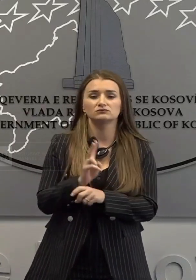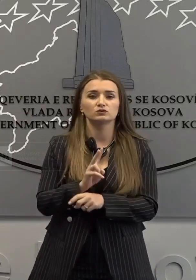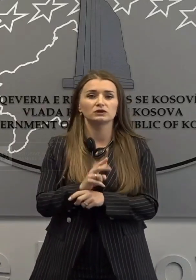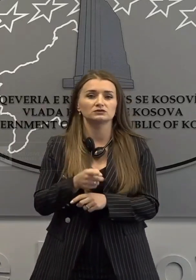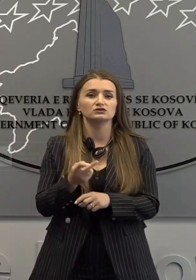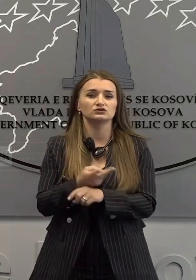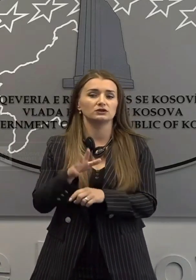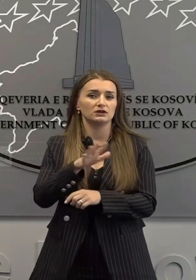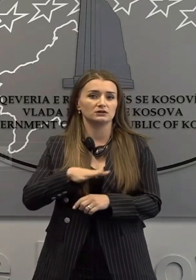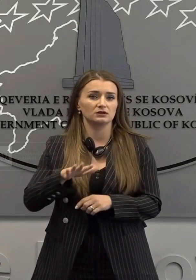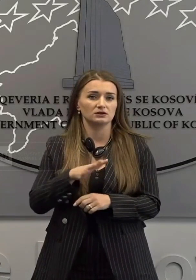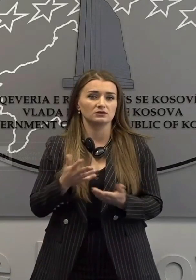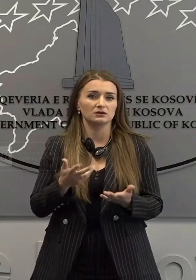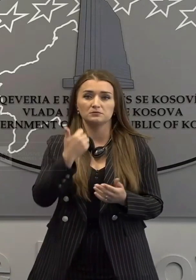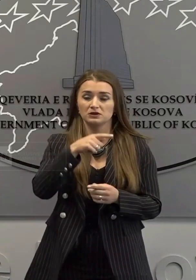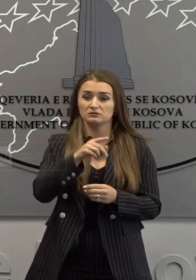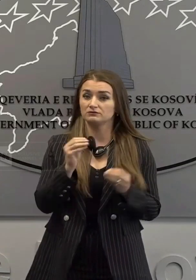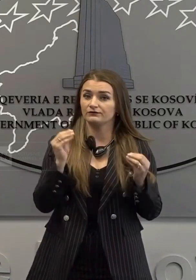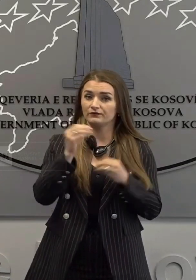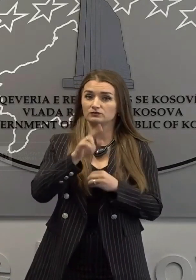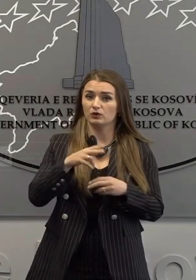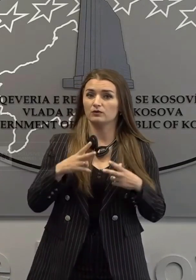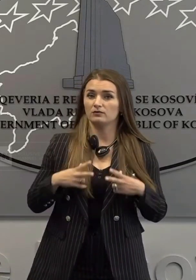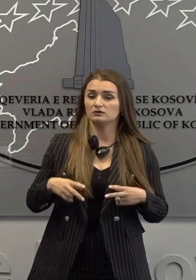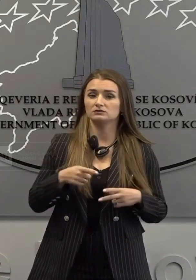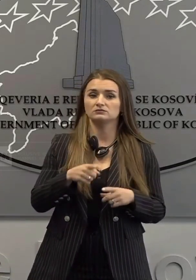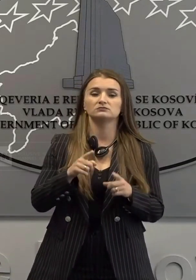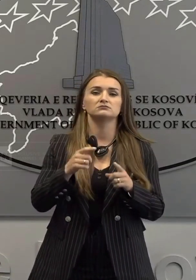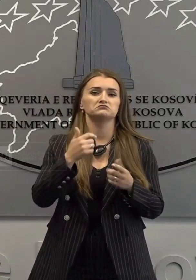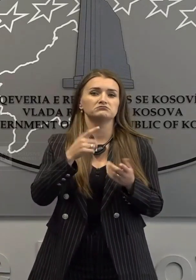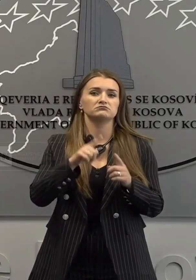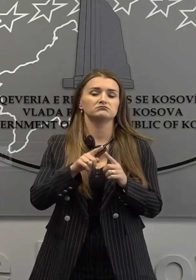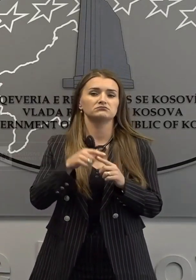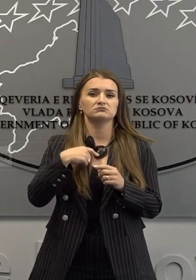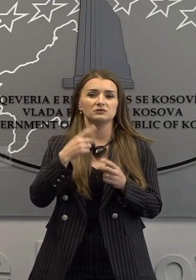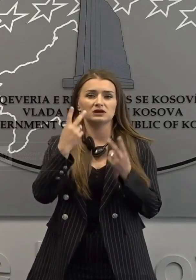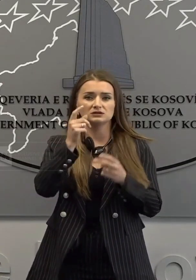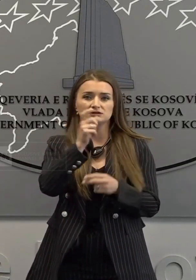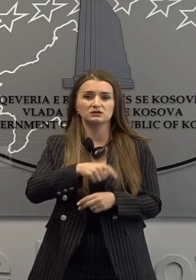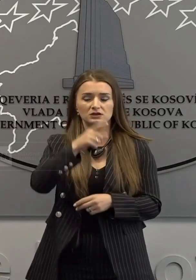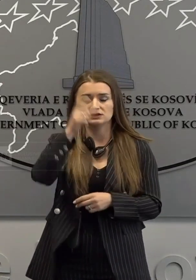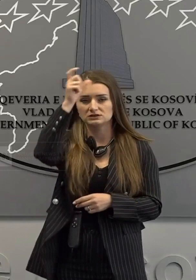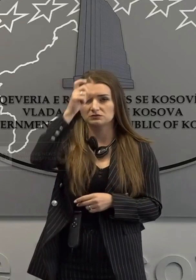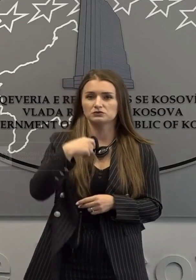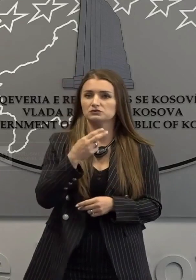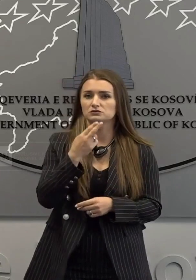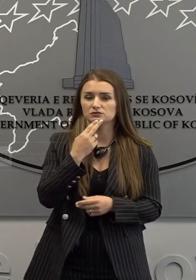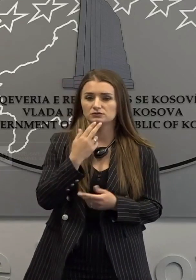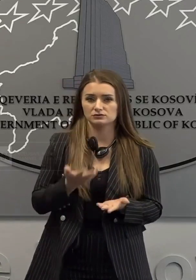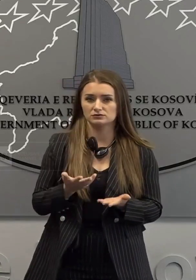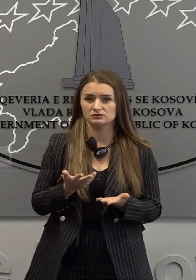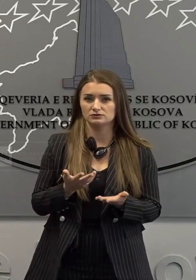paqe, siguri e qetësi në rajon, aq më e parëndësishme bëhet Serbia, andaj edhe vepron gjithnjë në drejtim